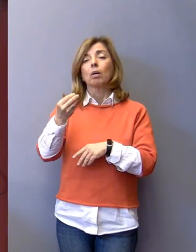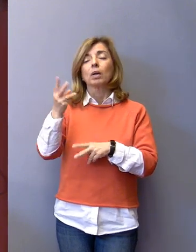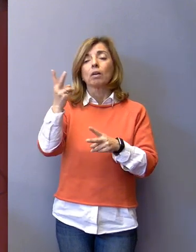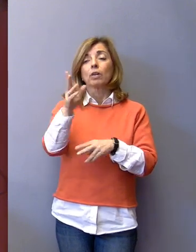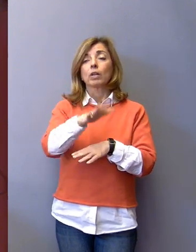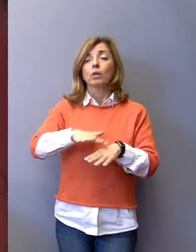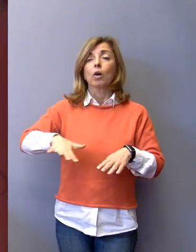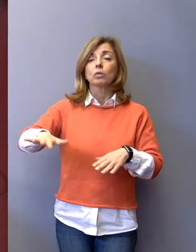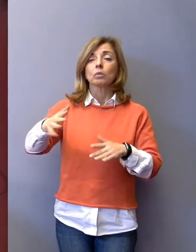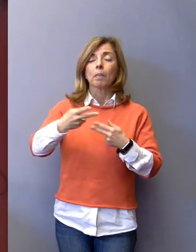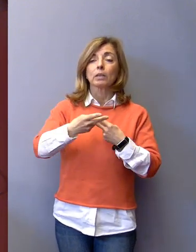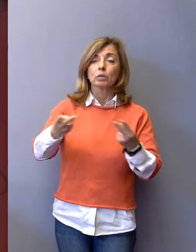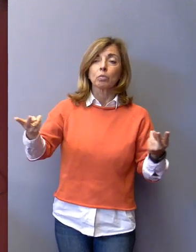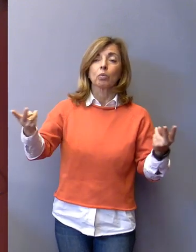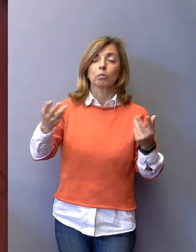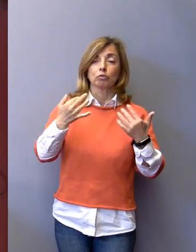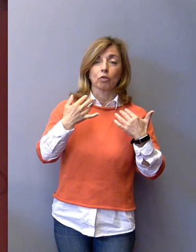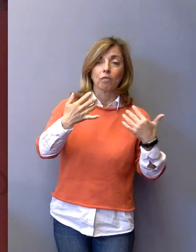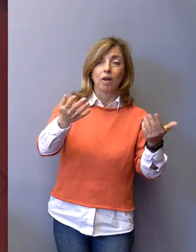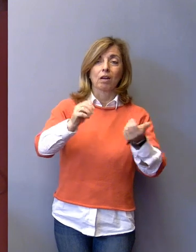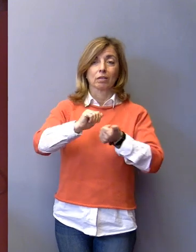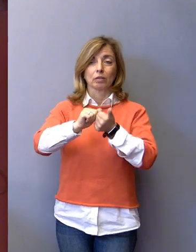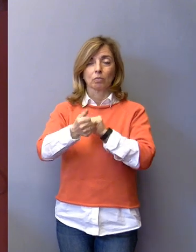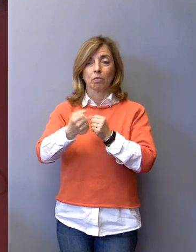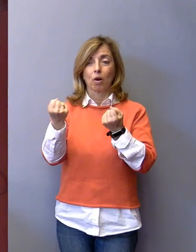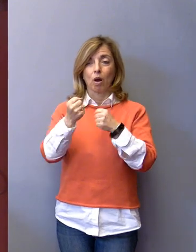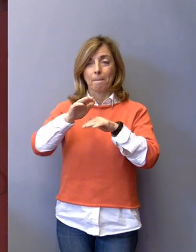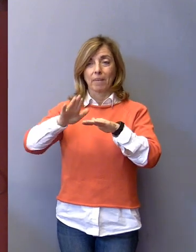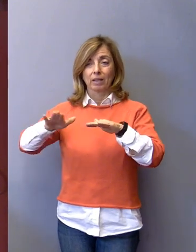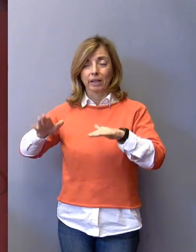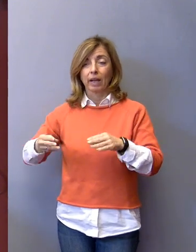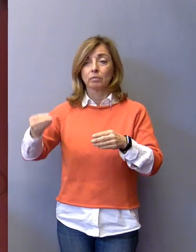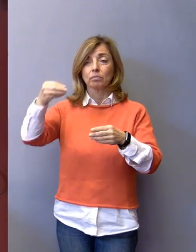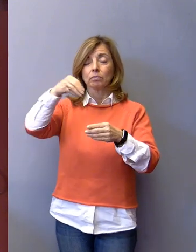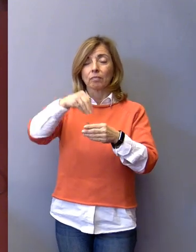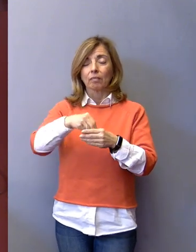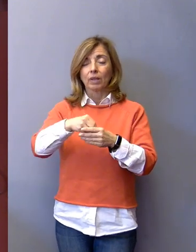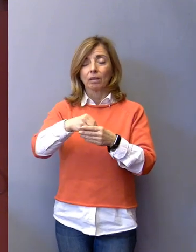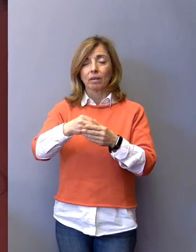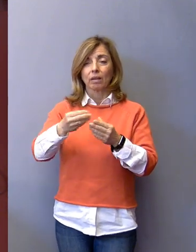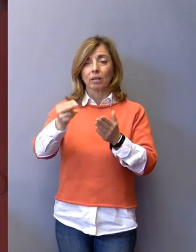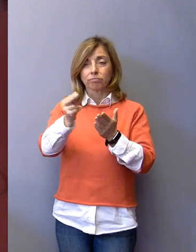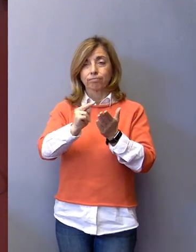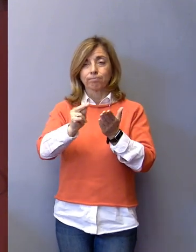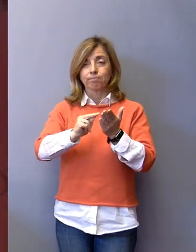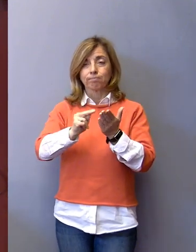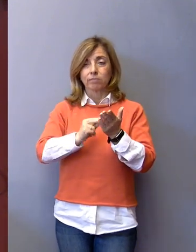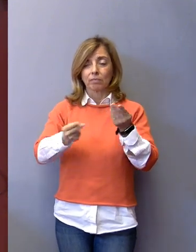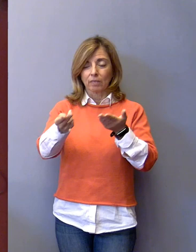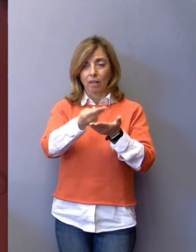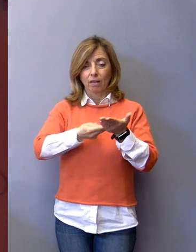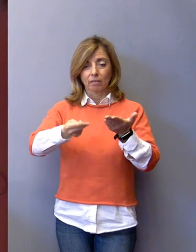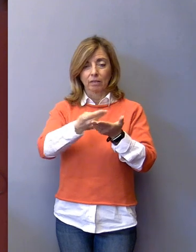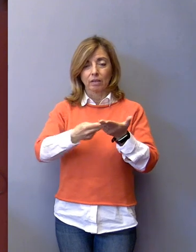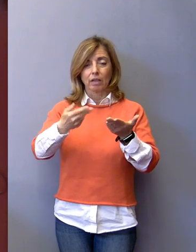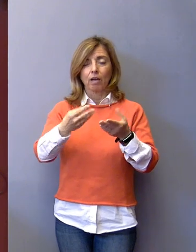il verde e lo sport i parcheggi sono già individuati negli elaborati cartografati in appositi elaborato grafico che fa